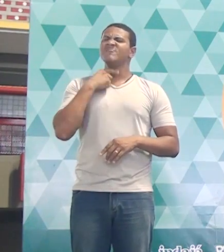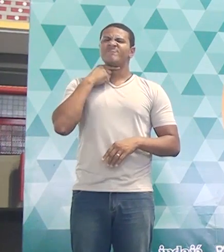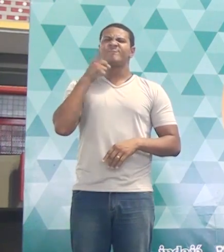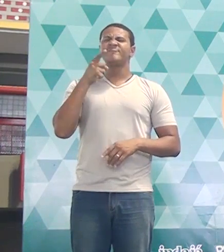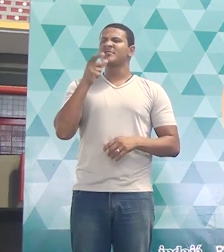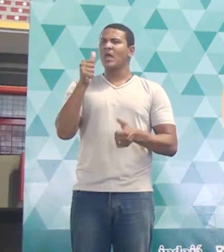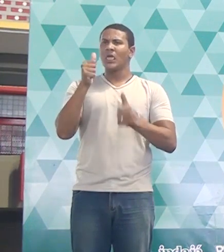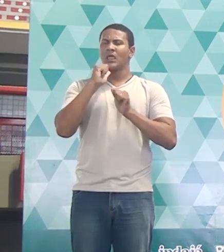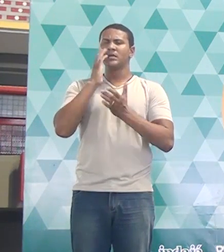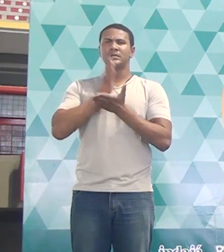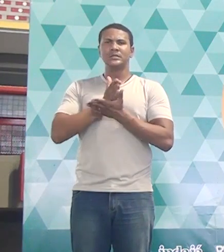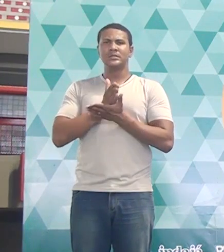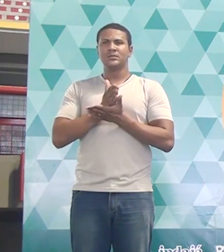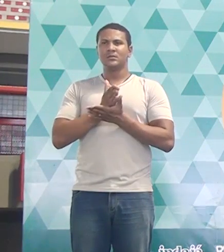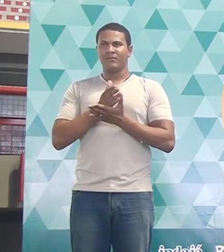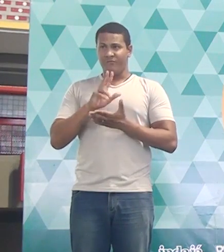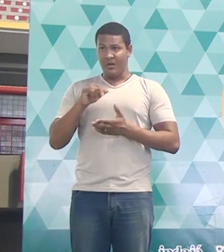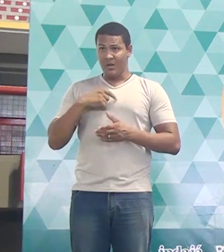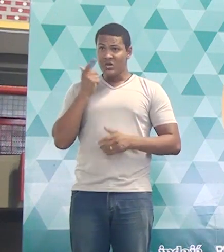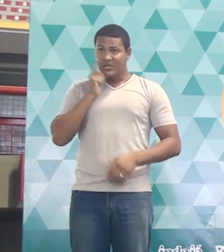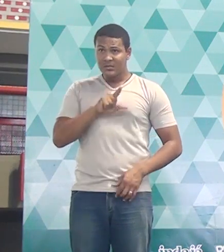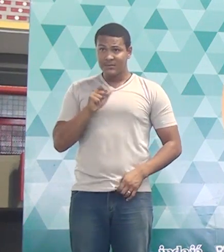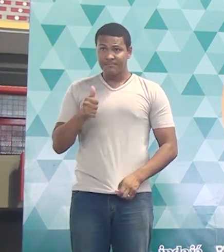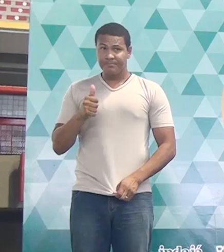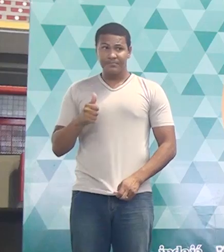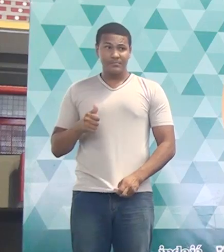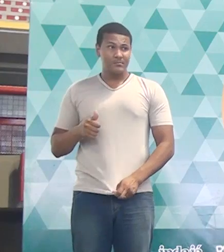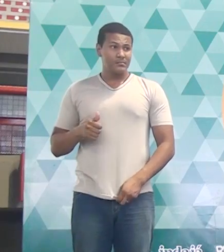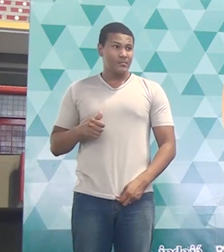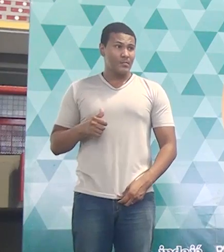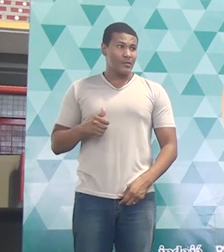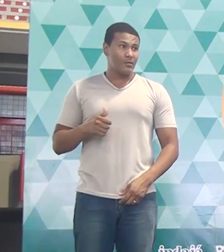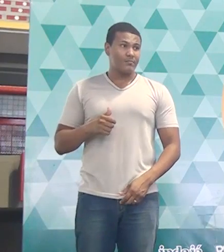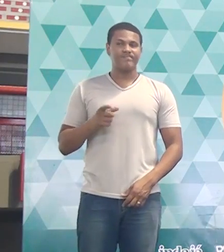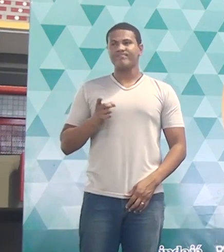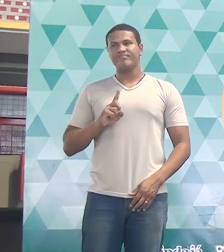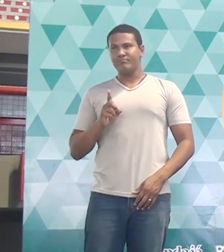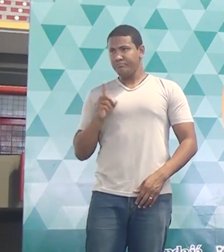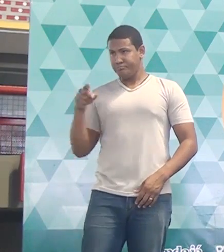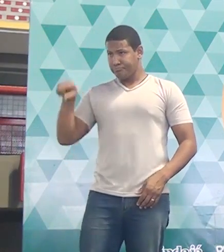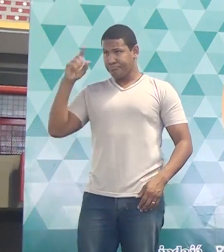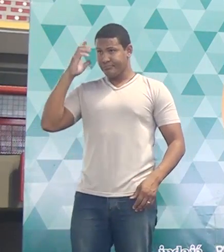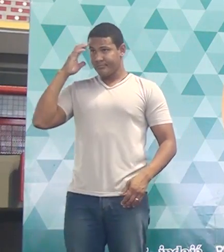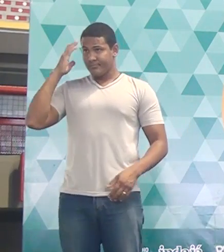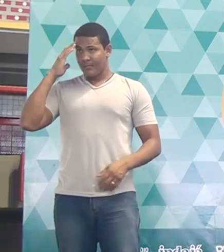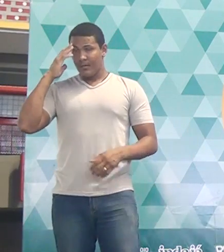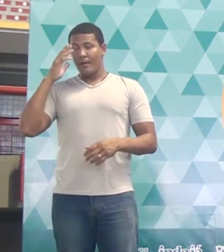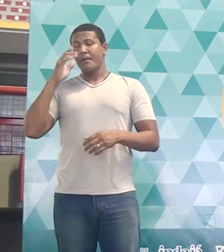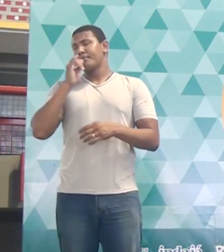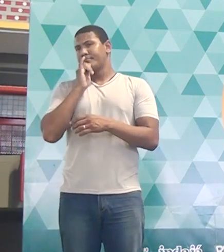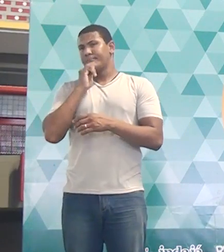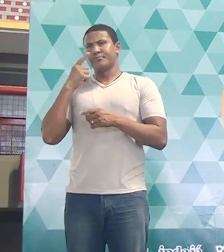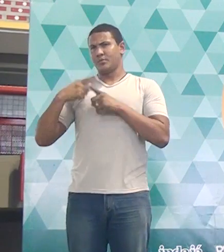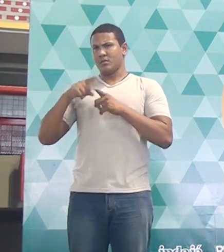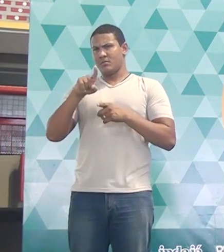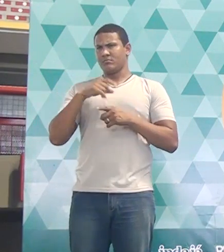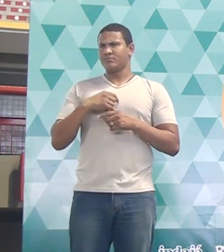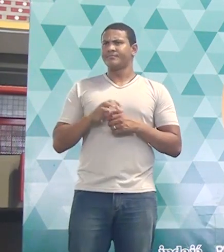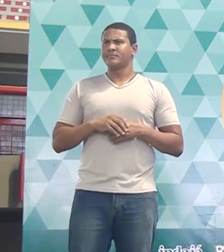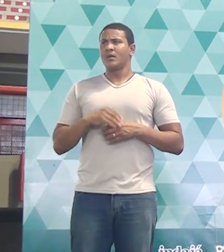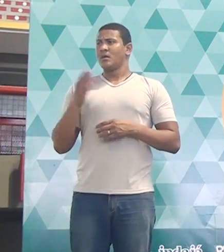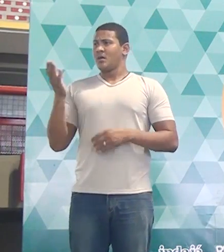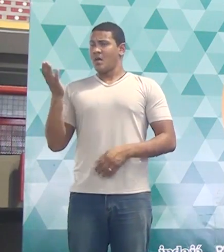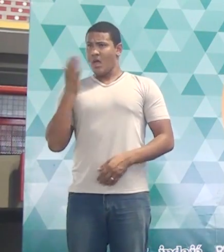tomar. Vai fazer efeito? Vai funcionar? Sabe por que não vai? Porque mesmo que você não faça a